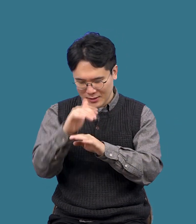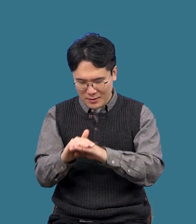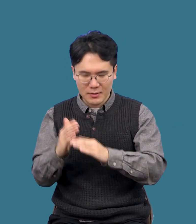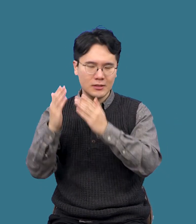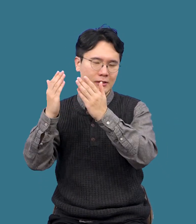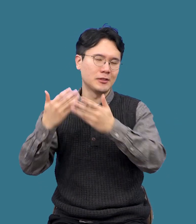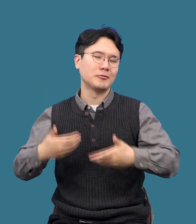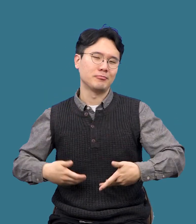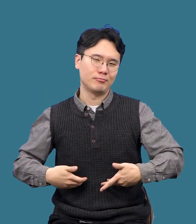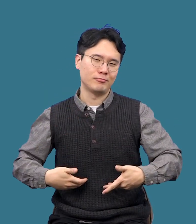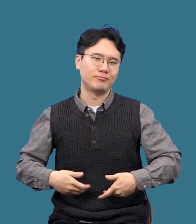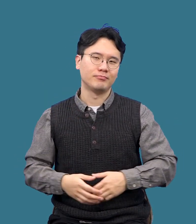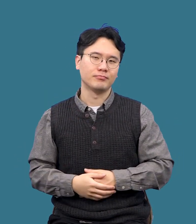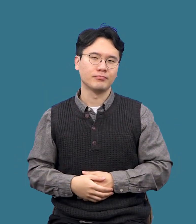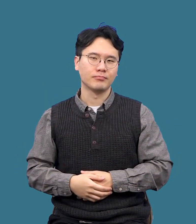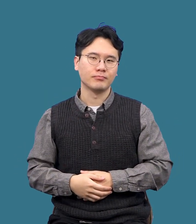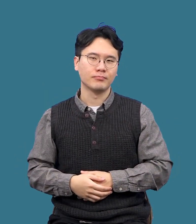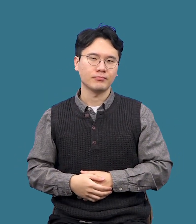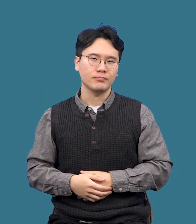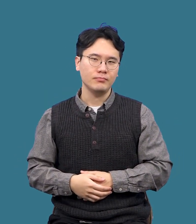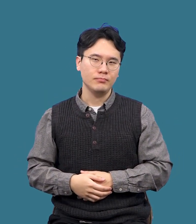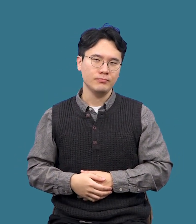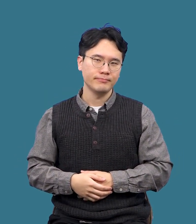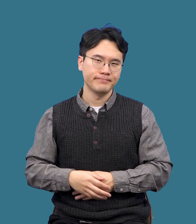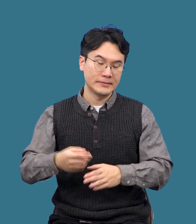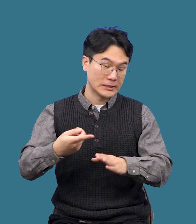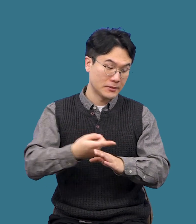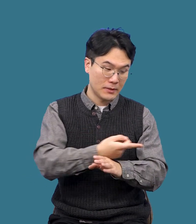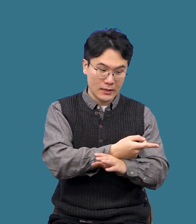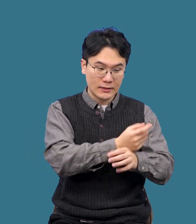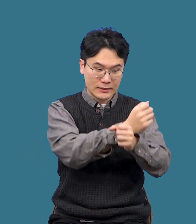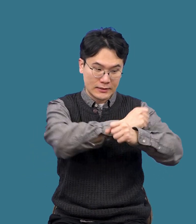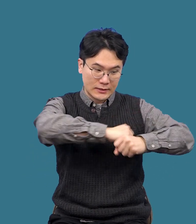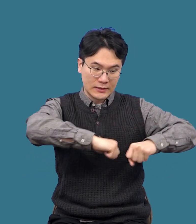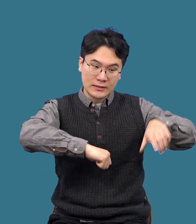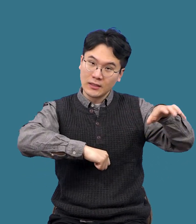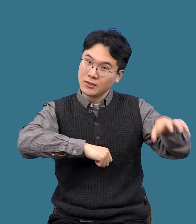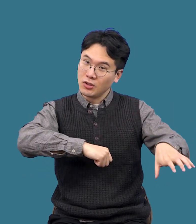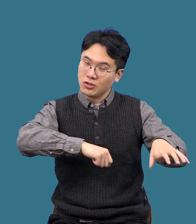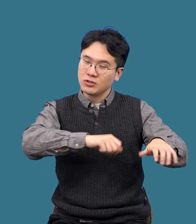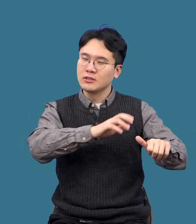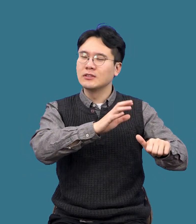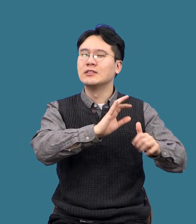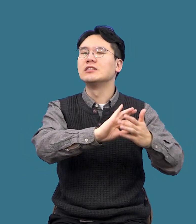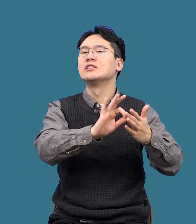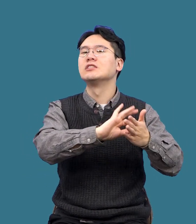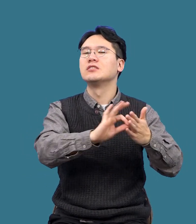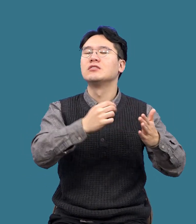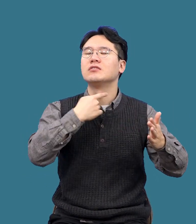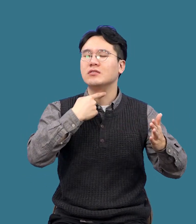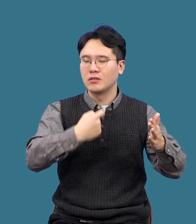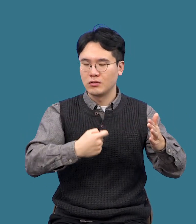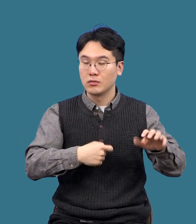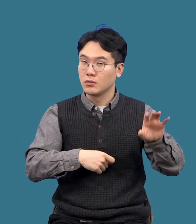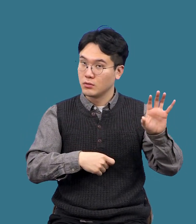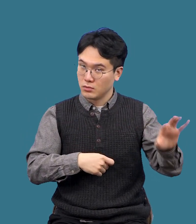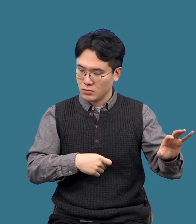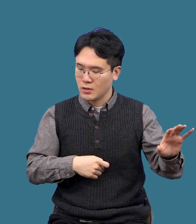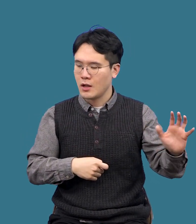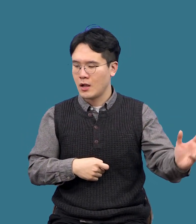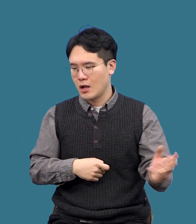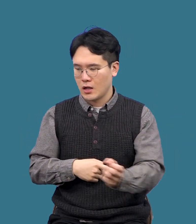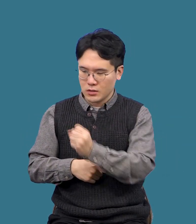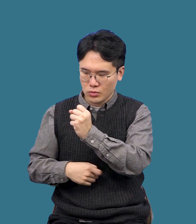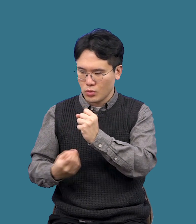그러니까 바깥들 번제단에서 사용된 그 불을 가지고 이제 성소 안에